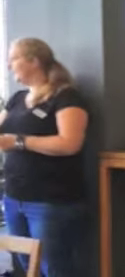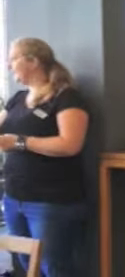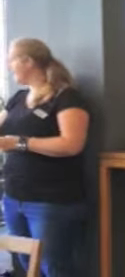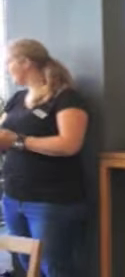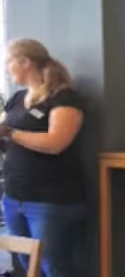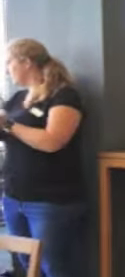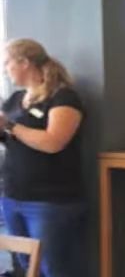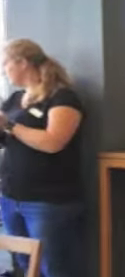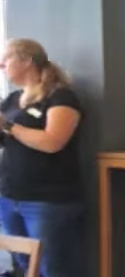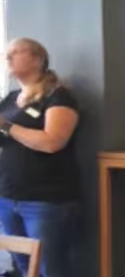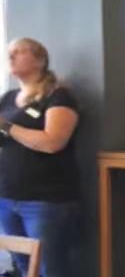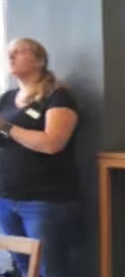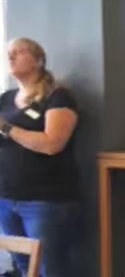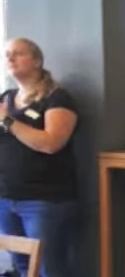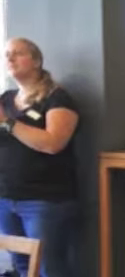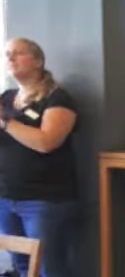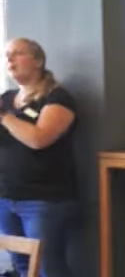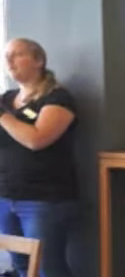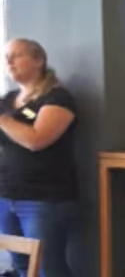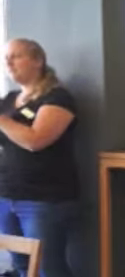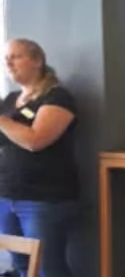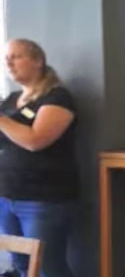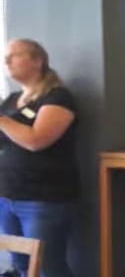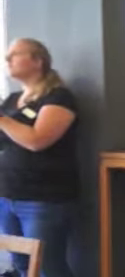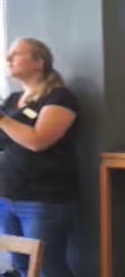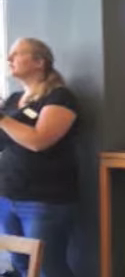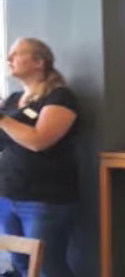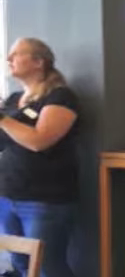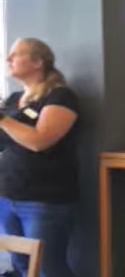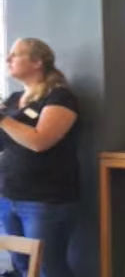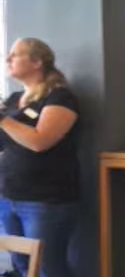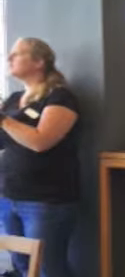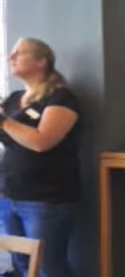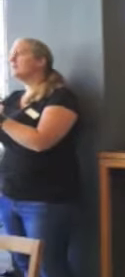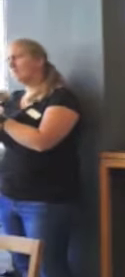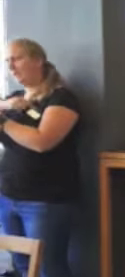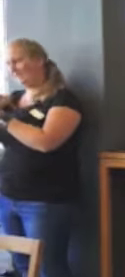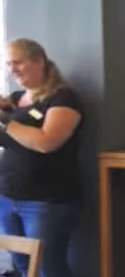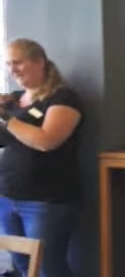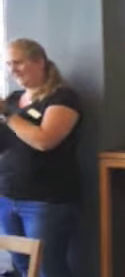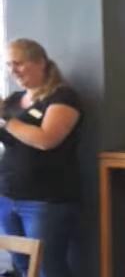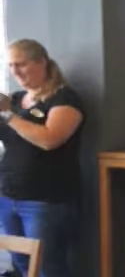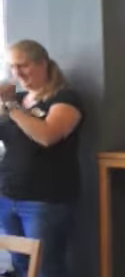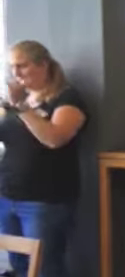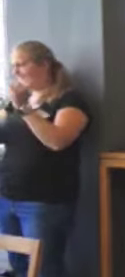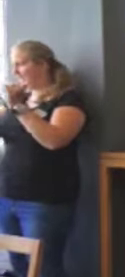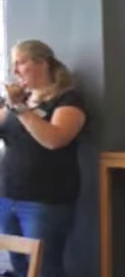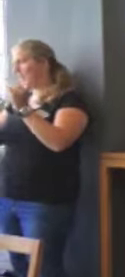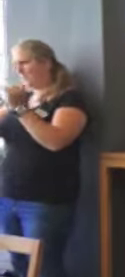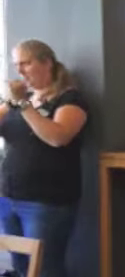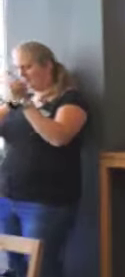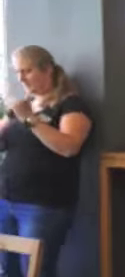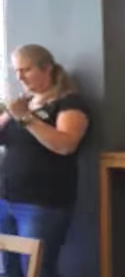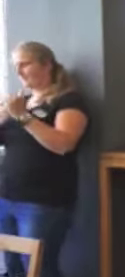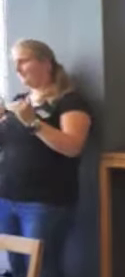intressen i till exempel matematik så ligger vi något under snittet i Europa. Och gäller